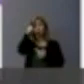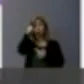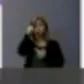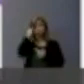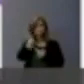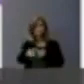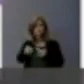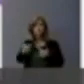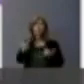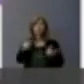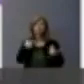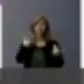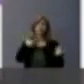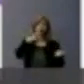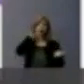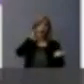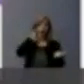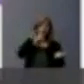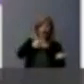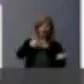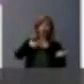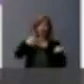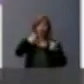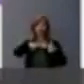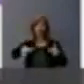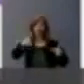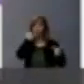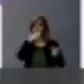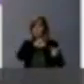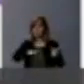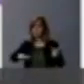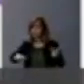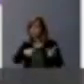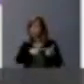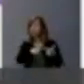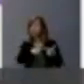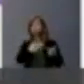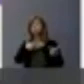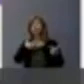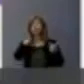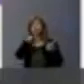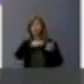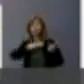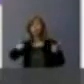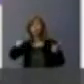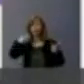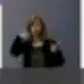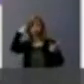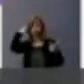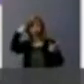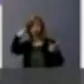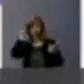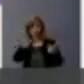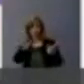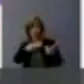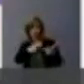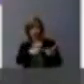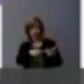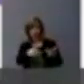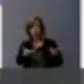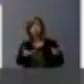alla città dei bambini penso al museo della cinematografia che proprio recentemente ha trovato posto